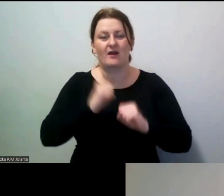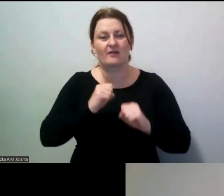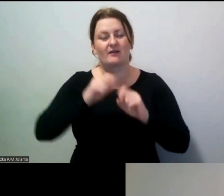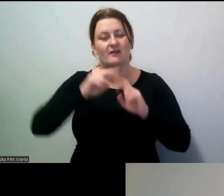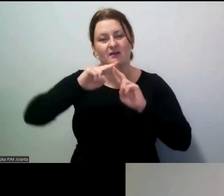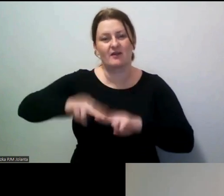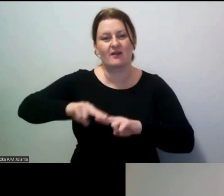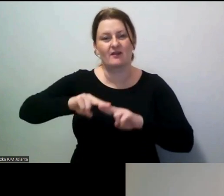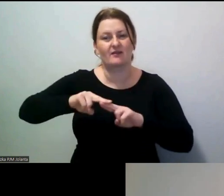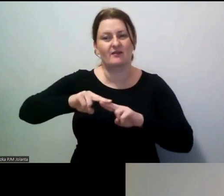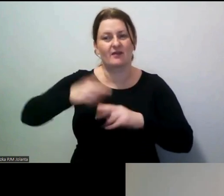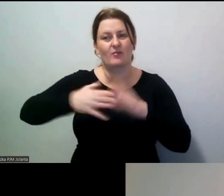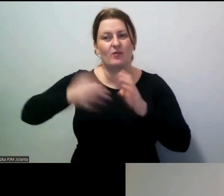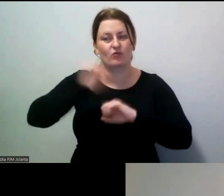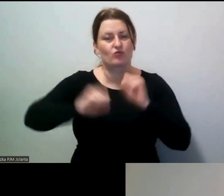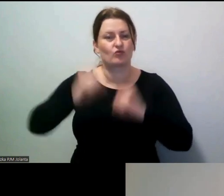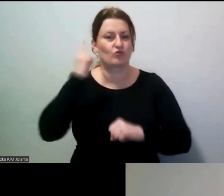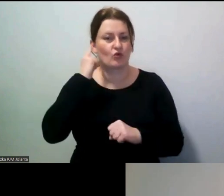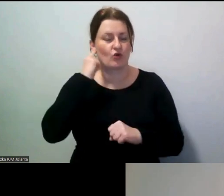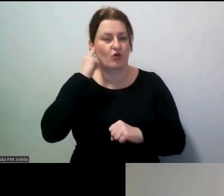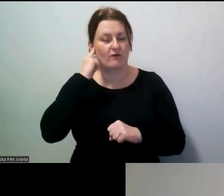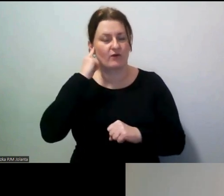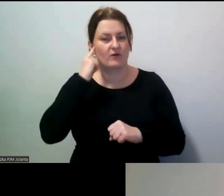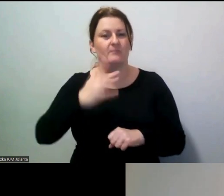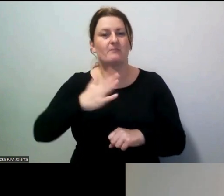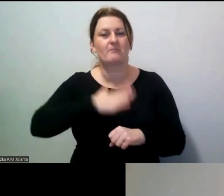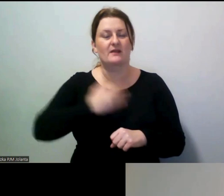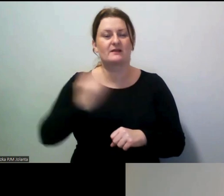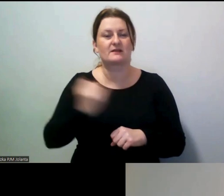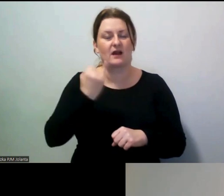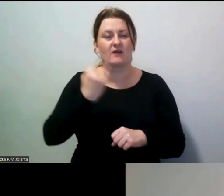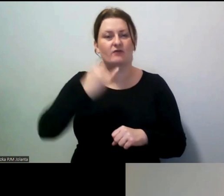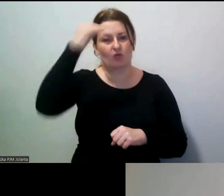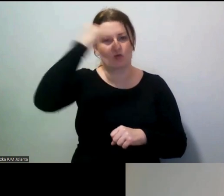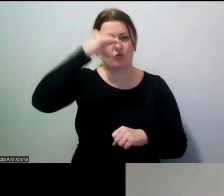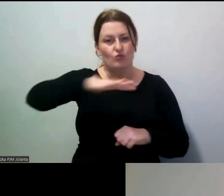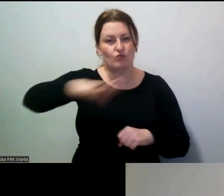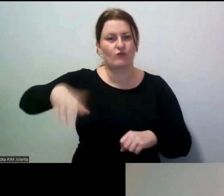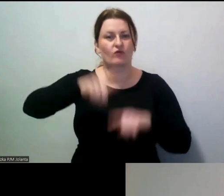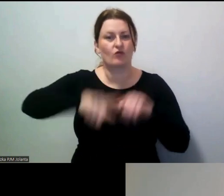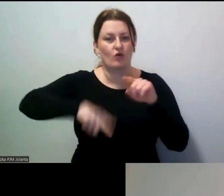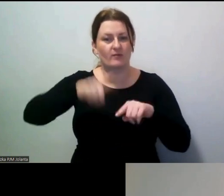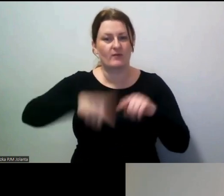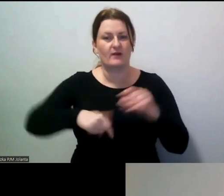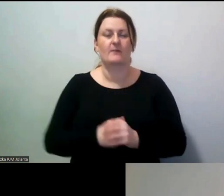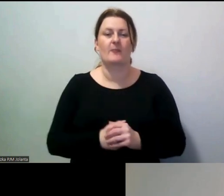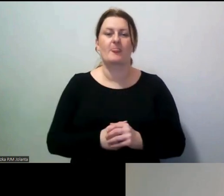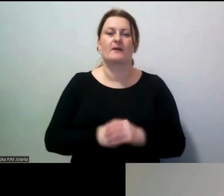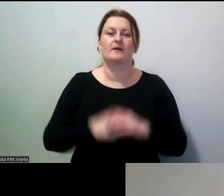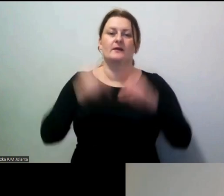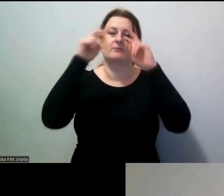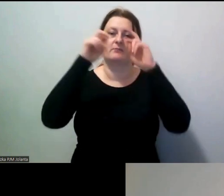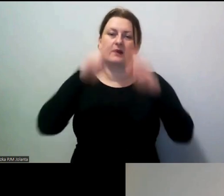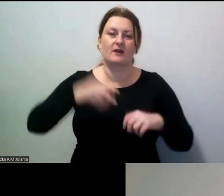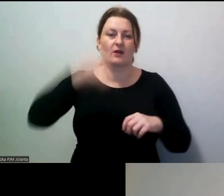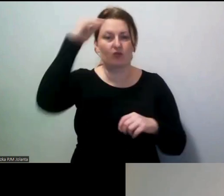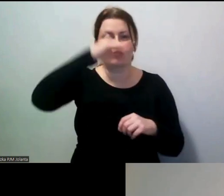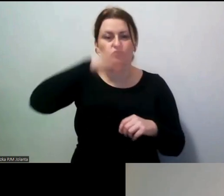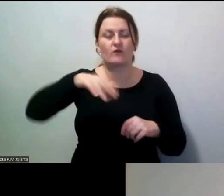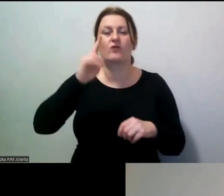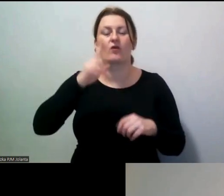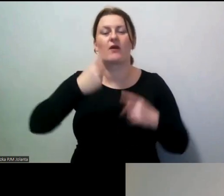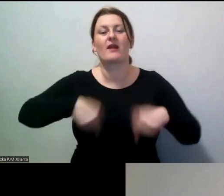niepełnosprawnością słuchową, czyli mieliśmy zawsze uczniów w normie. I badani uczniowie to byli uczniowie z